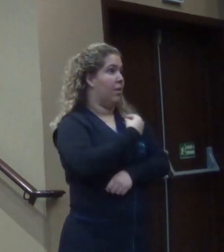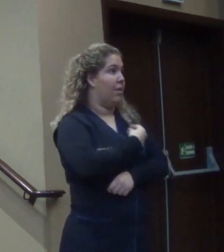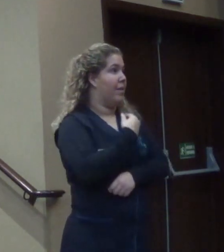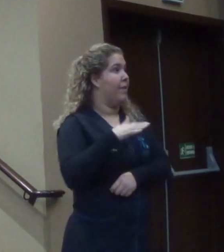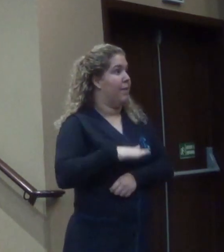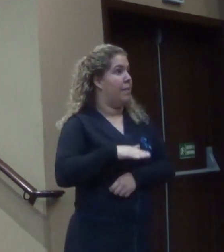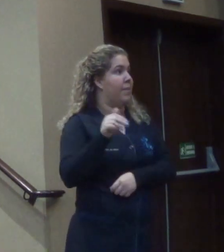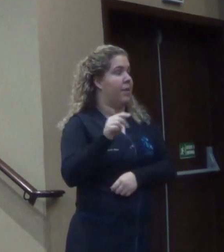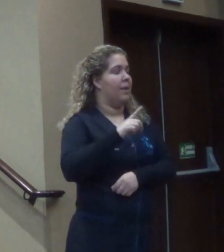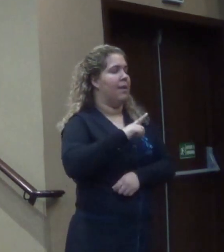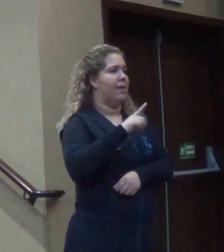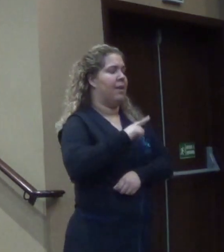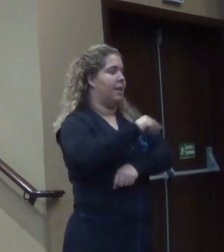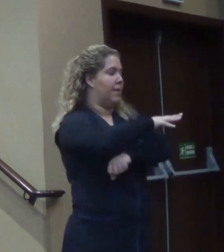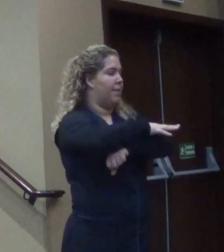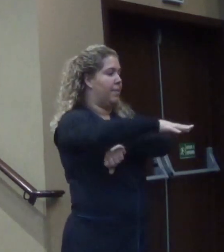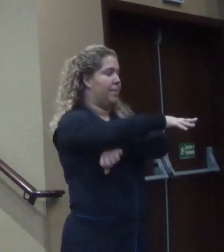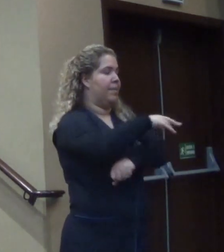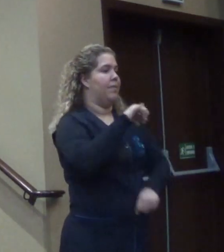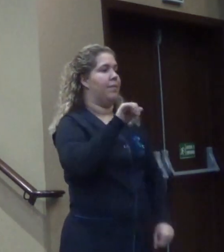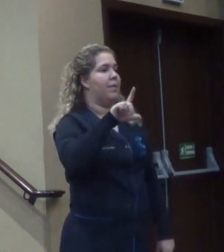de Kíria,